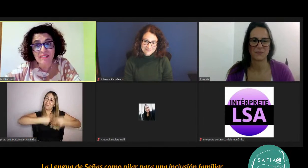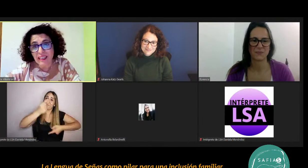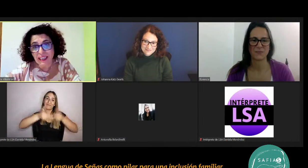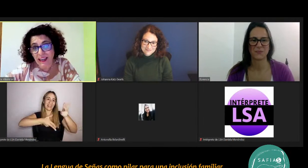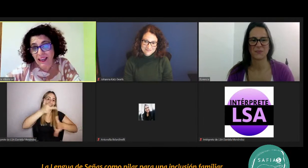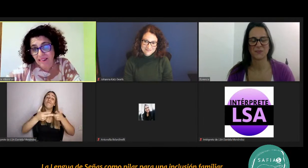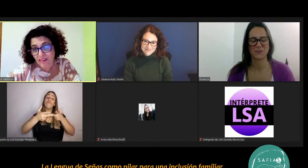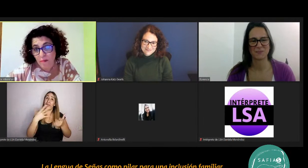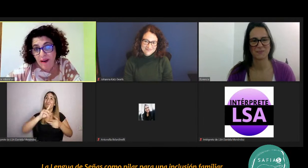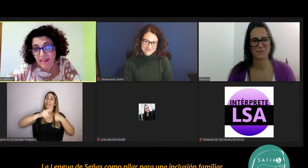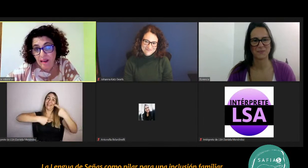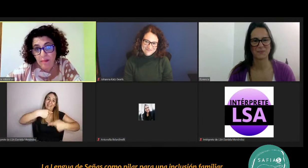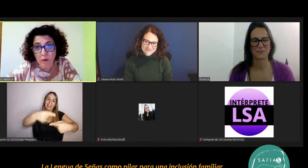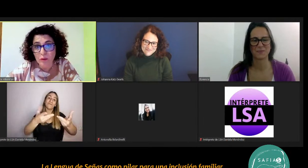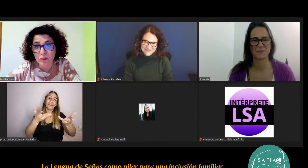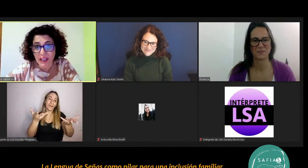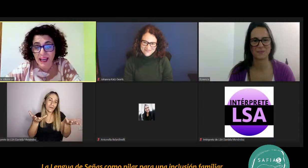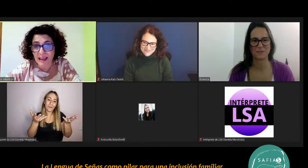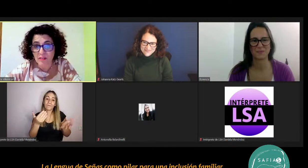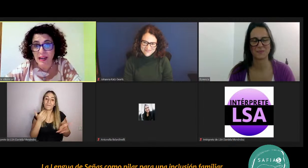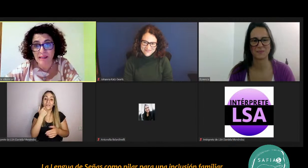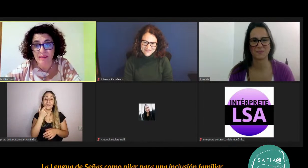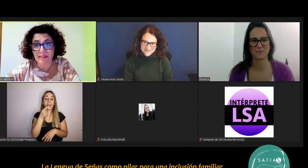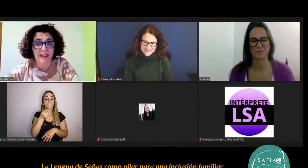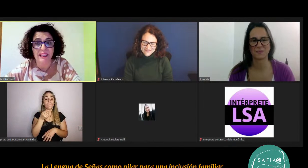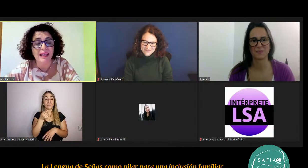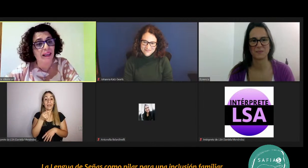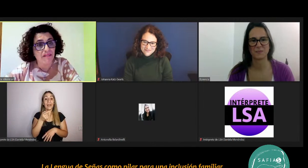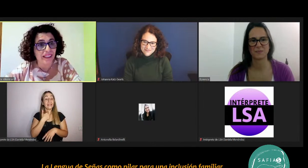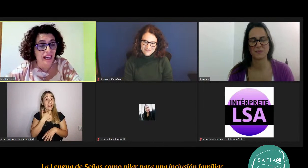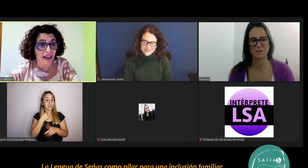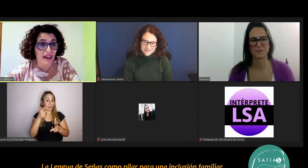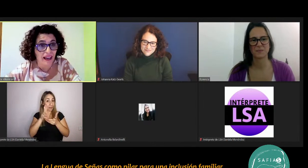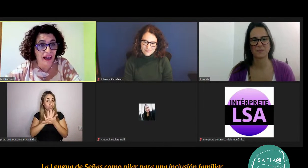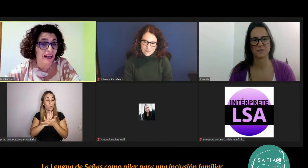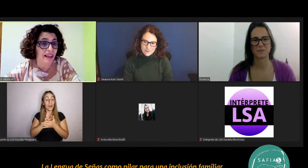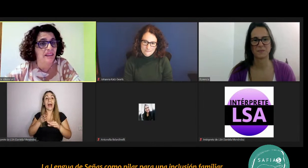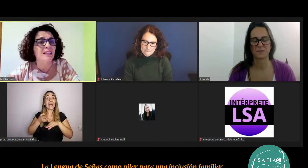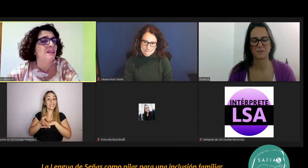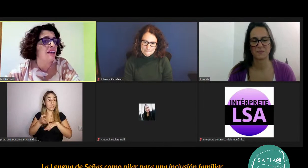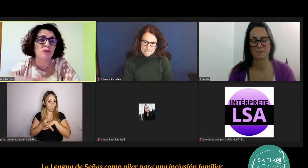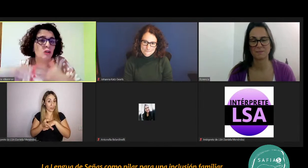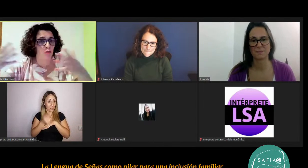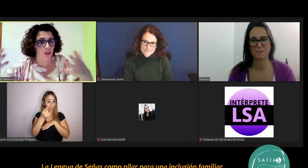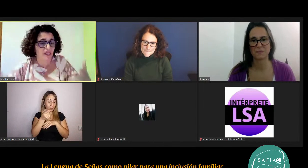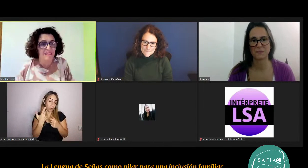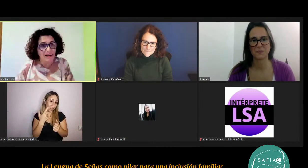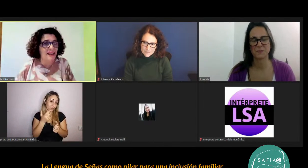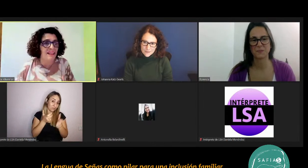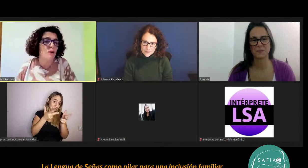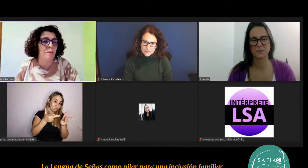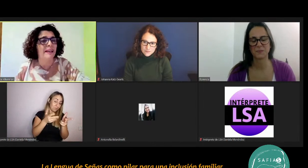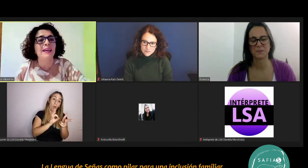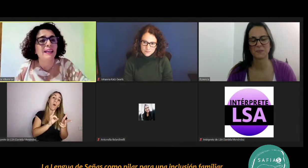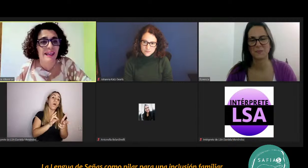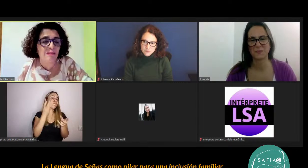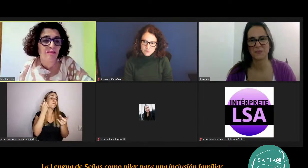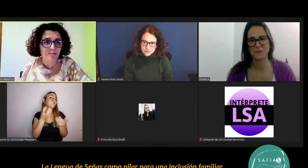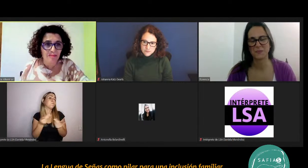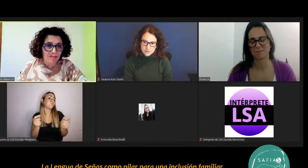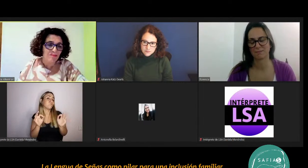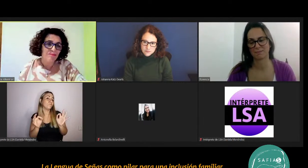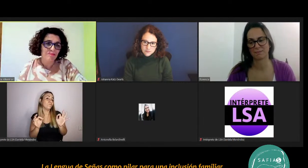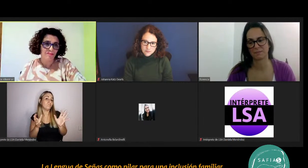No sé si querés tomar esa pregunta sobre la accesibilidad que le falta a la Argentina, o te gustaría cerrar de alguna